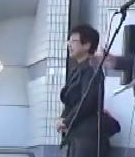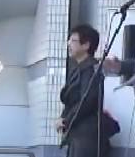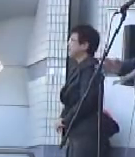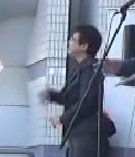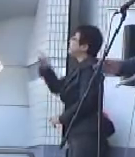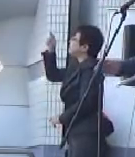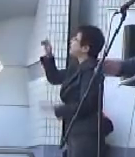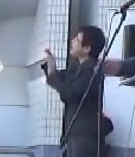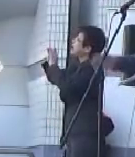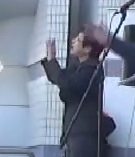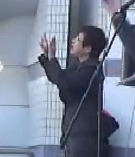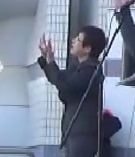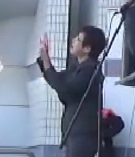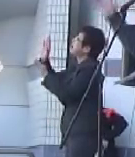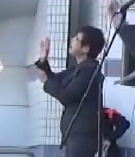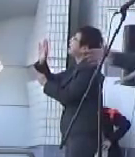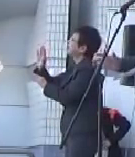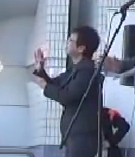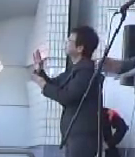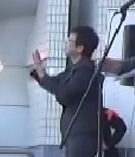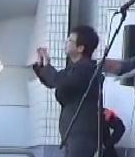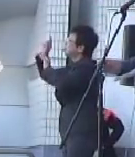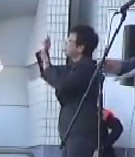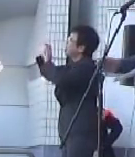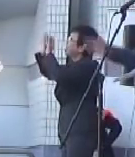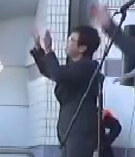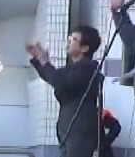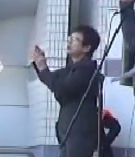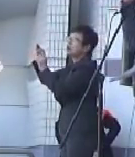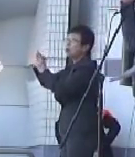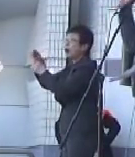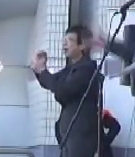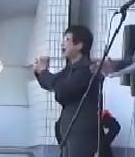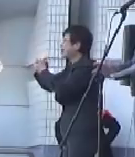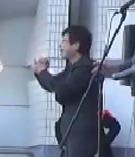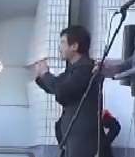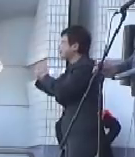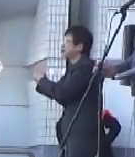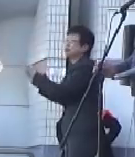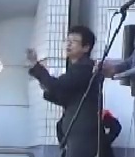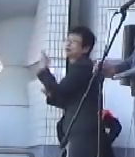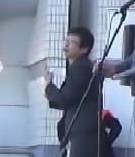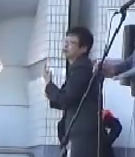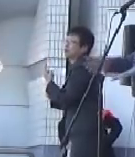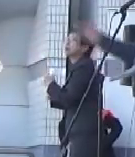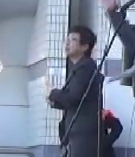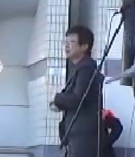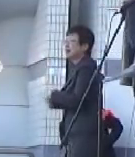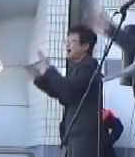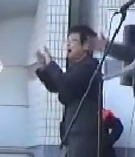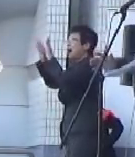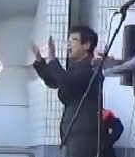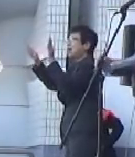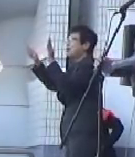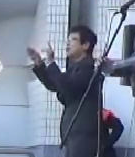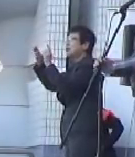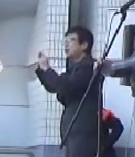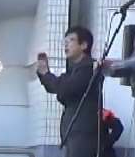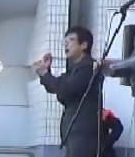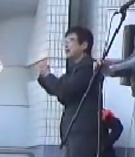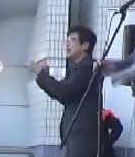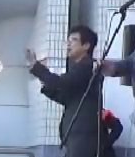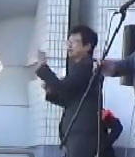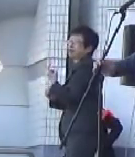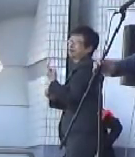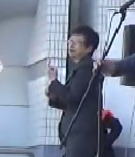空が晴れない、空が晴れる日は必ず来る。晴れる日は必ず来る。